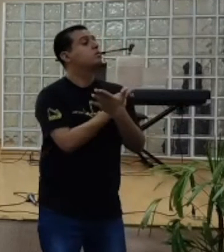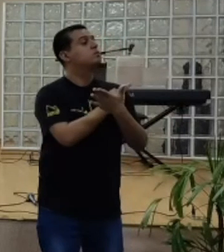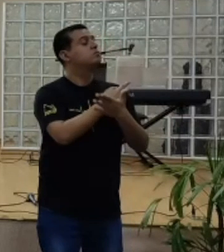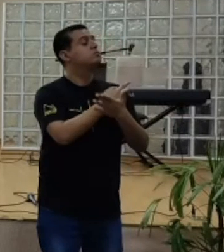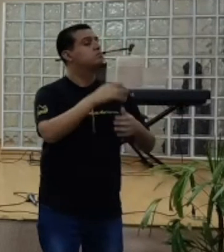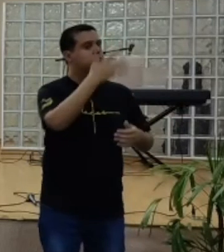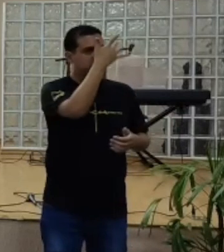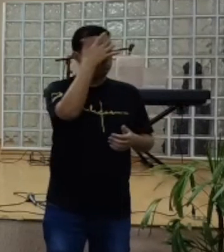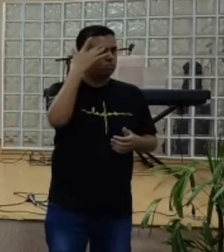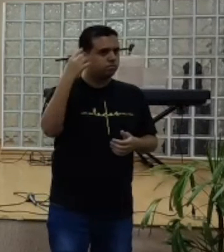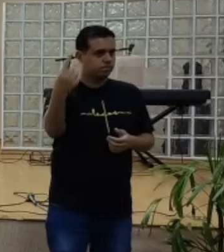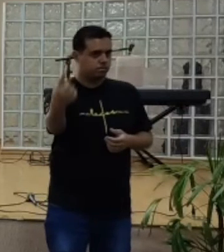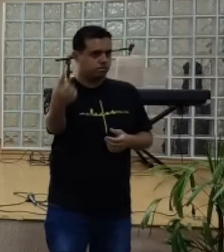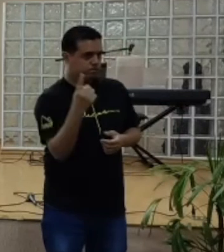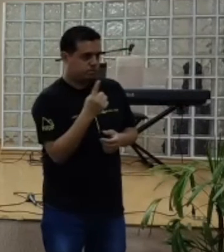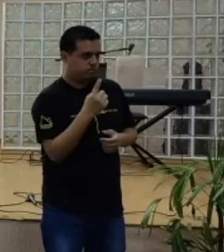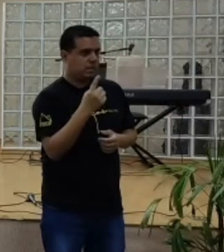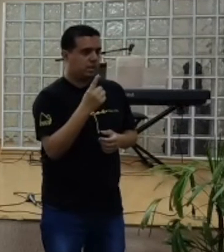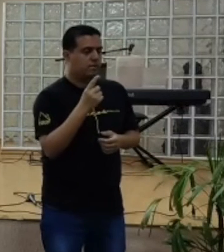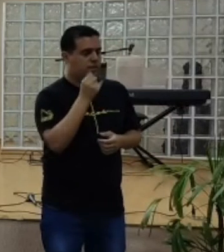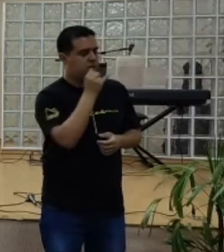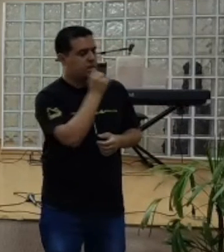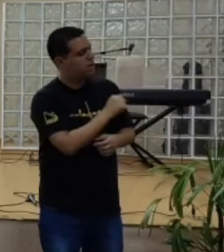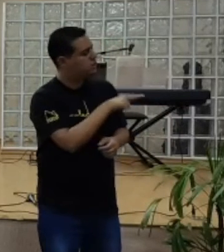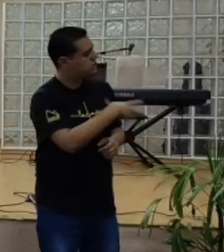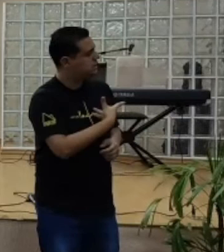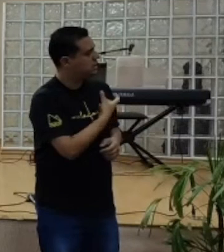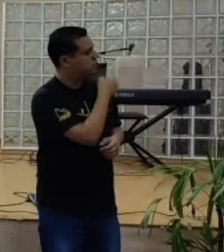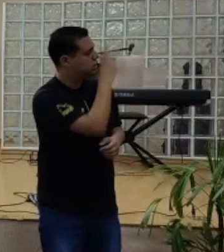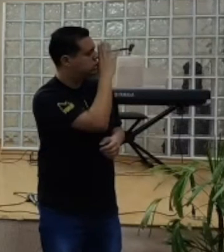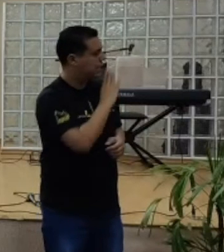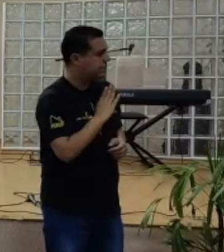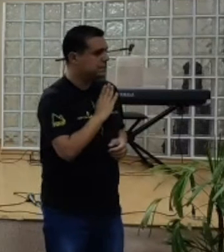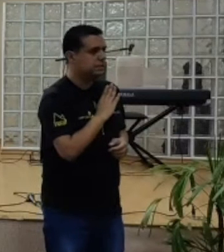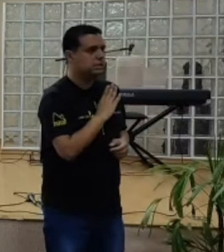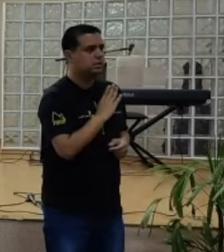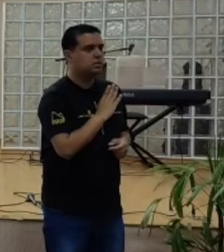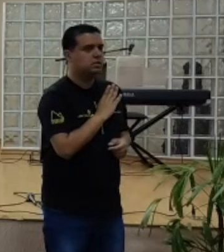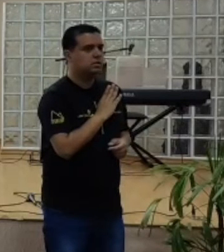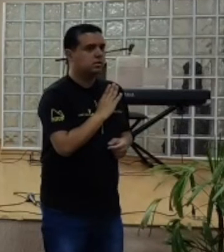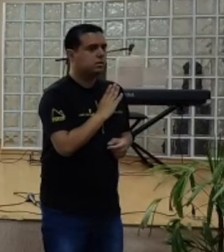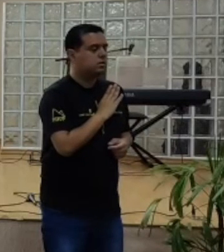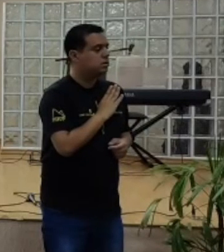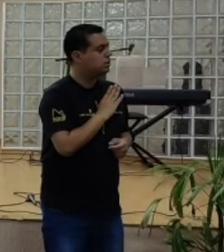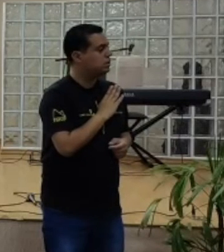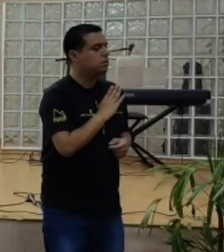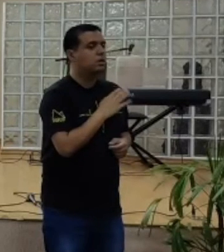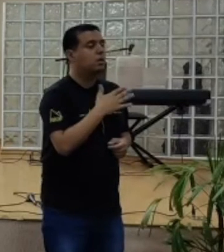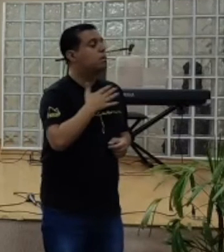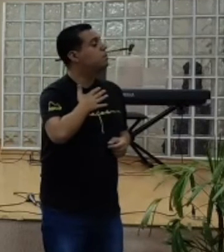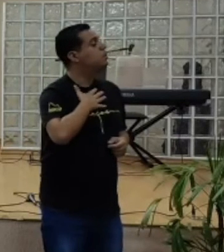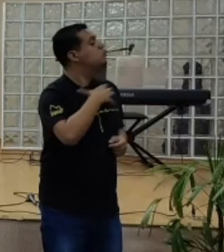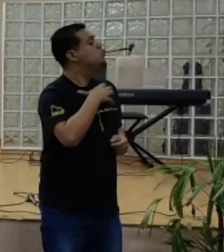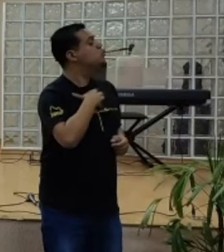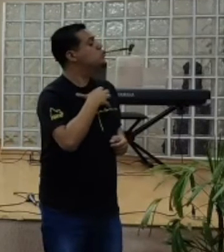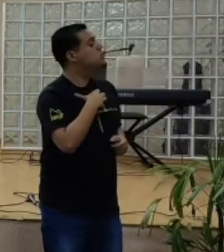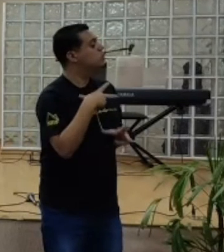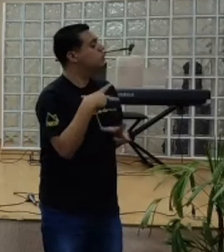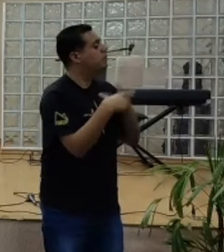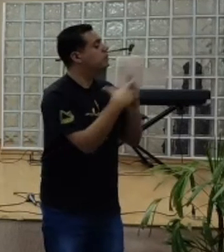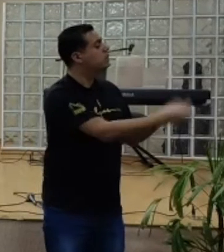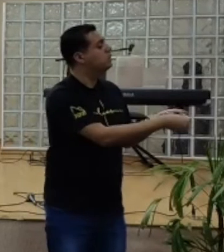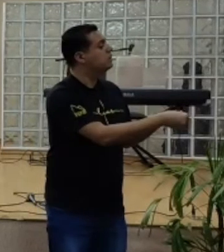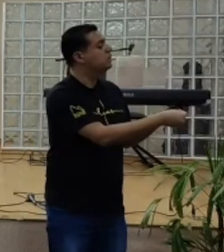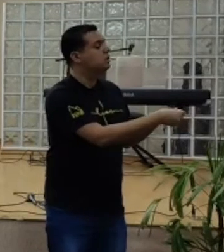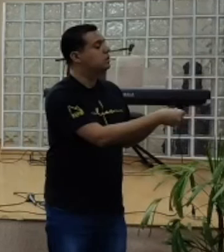seguinte: você é salvo de graça. O meu sistema de recompensa entra em